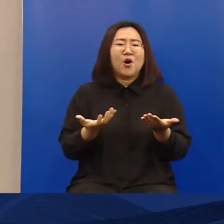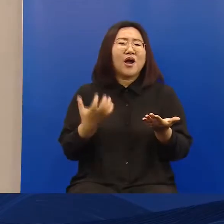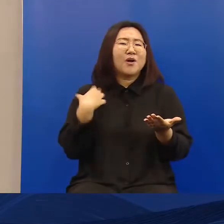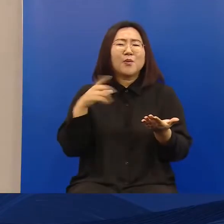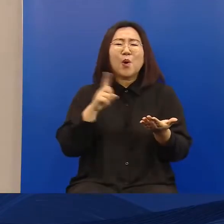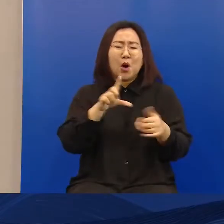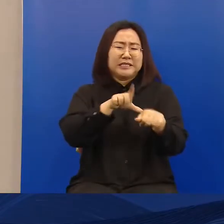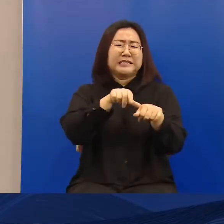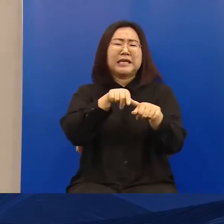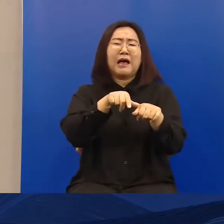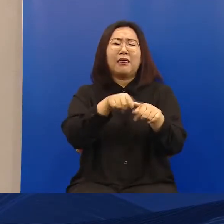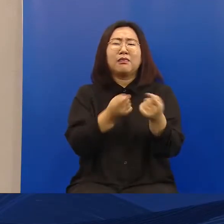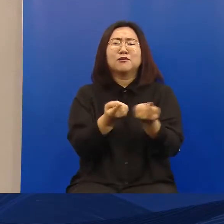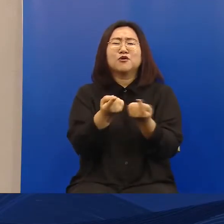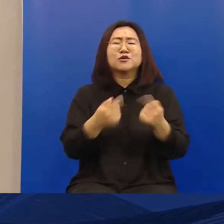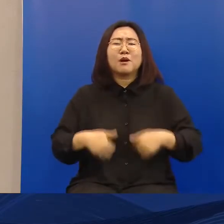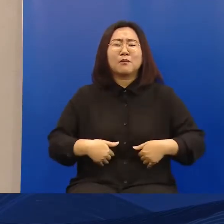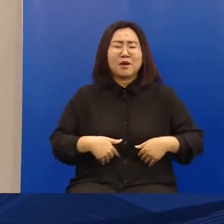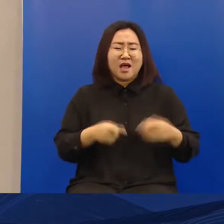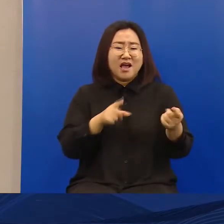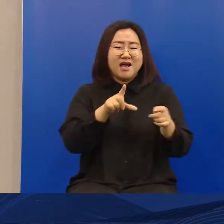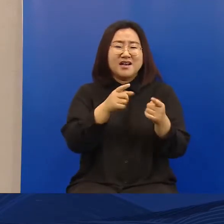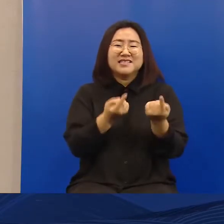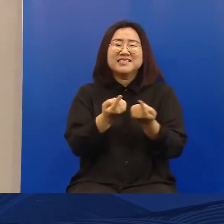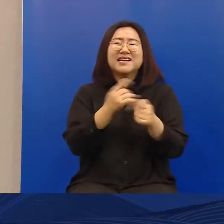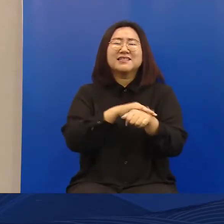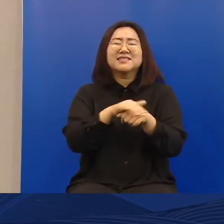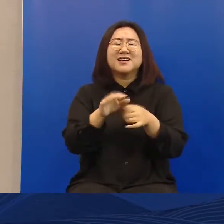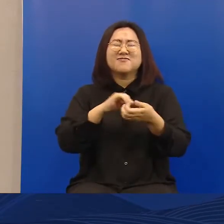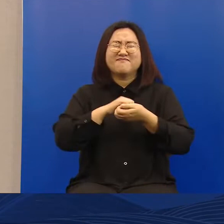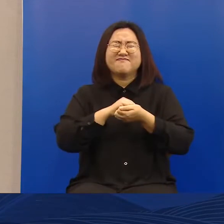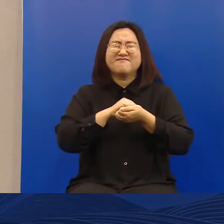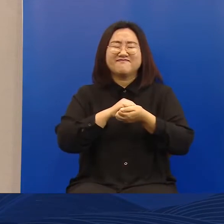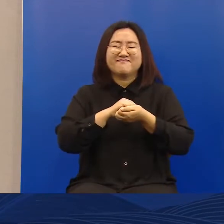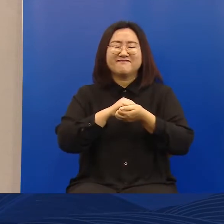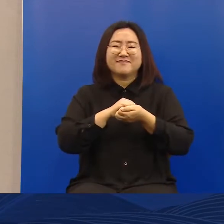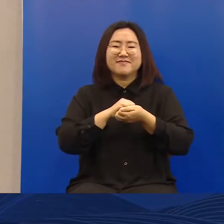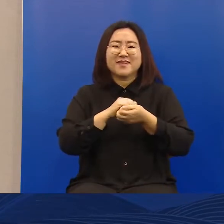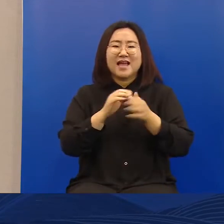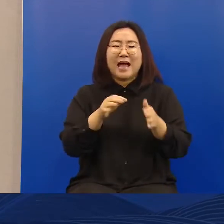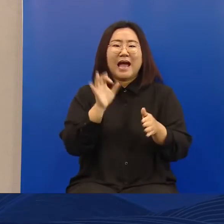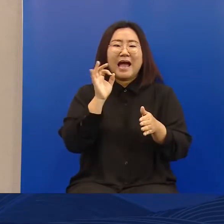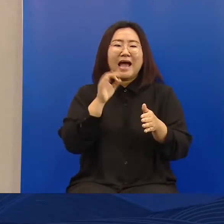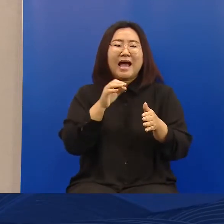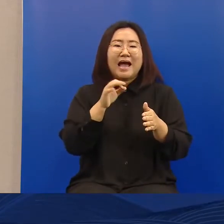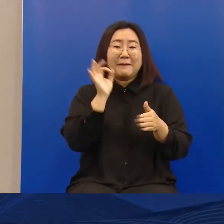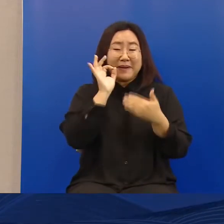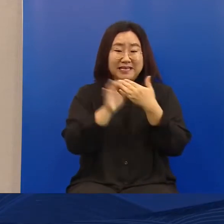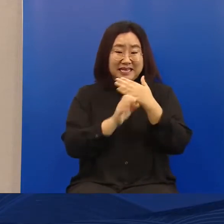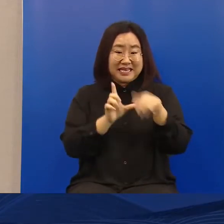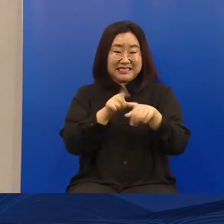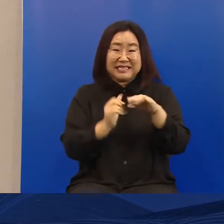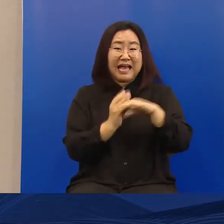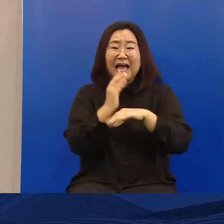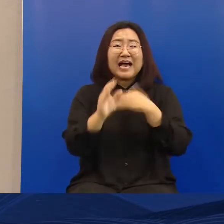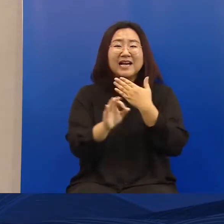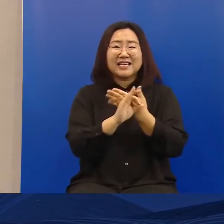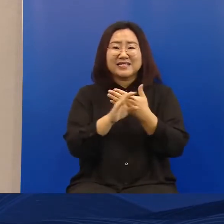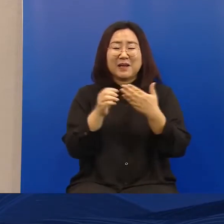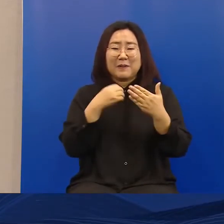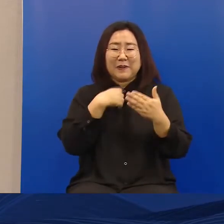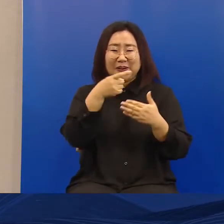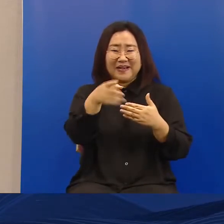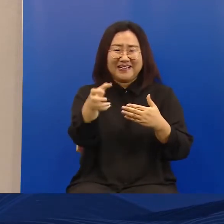관리입니다. 이제부터 시간을 지키지 않는 분은 제가 앞으로 가서 마이크를 혹시 뺏을 일이